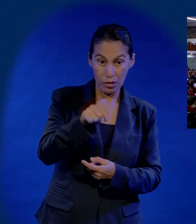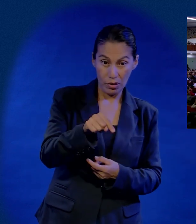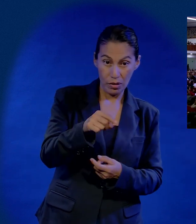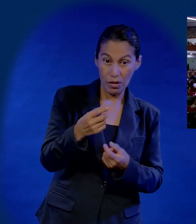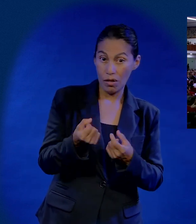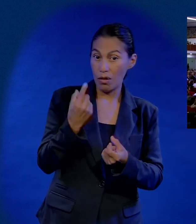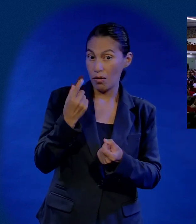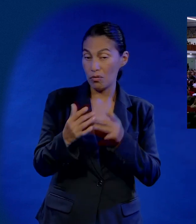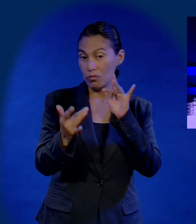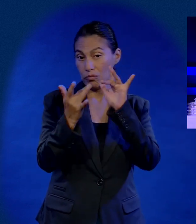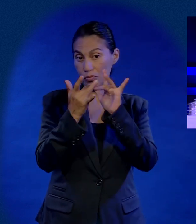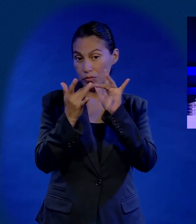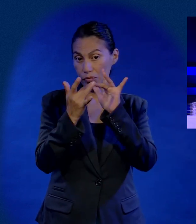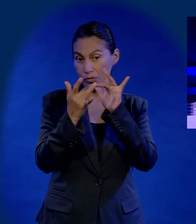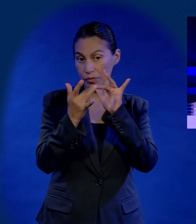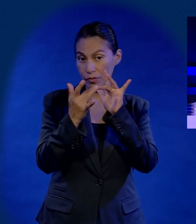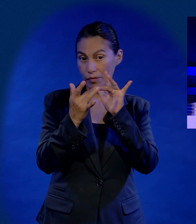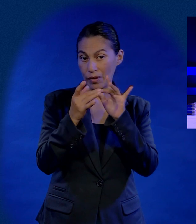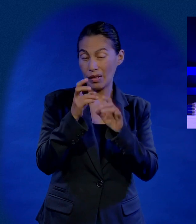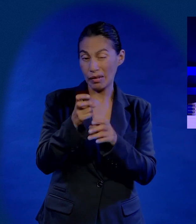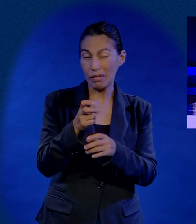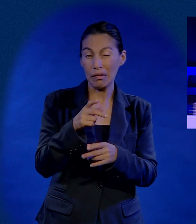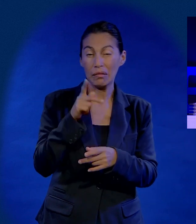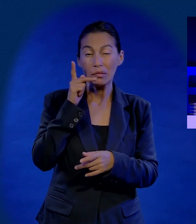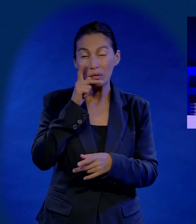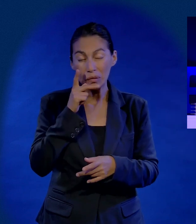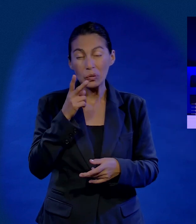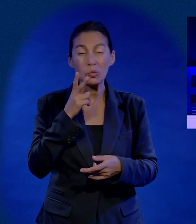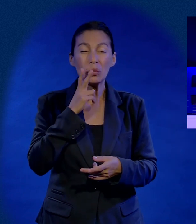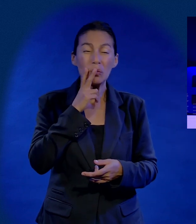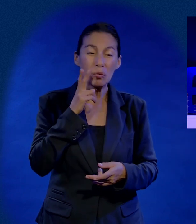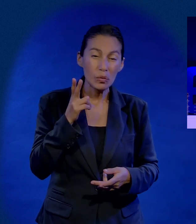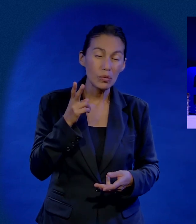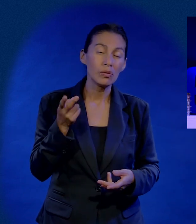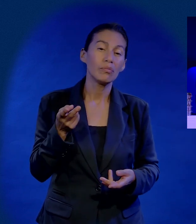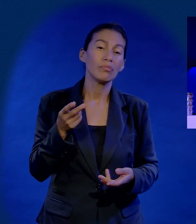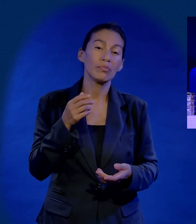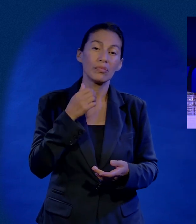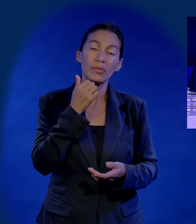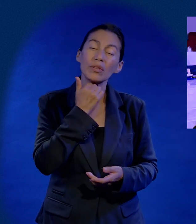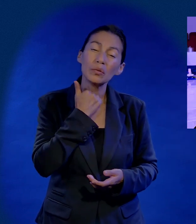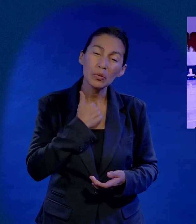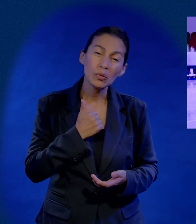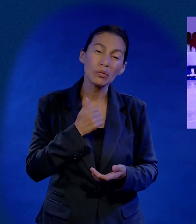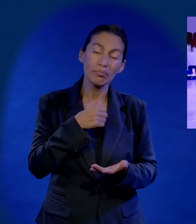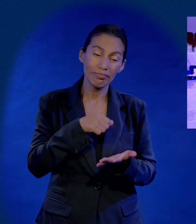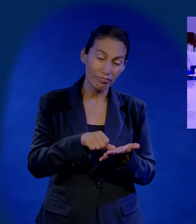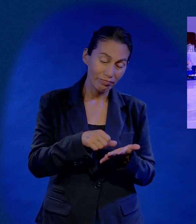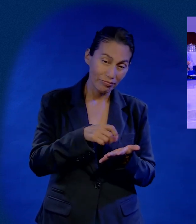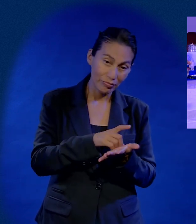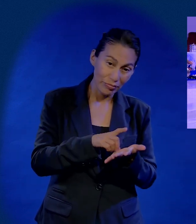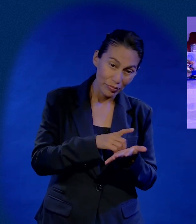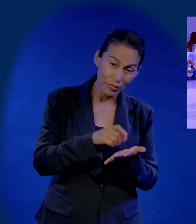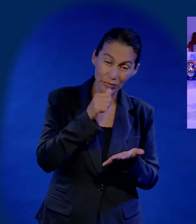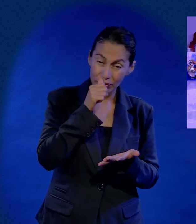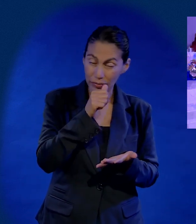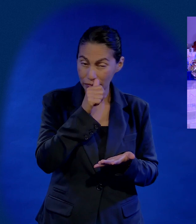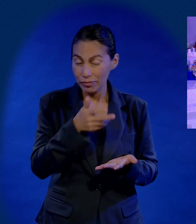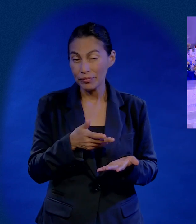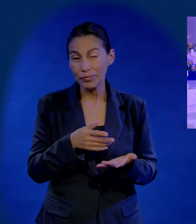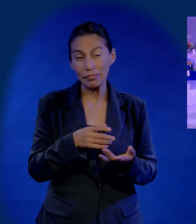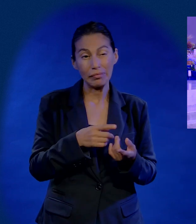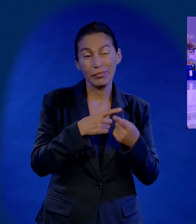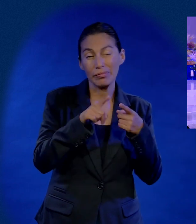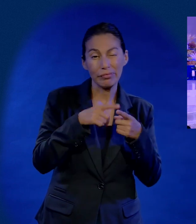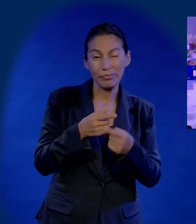personas presentes o en línea, que están batallando con un vicio. Llámese tabaco, alcohol, narcóticos, lo que se